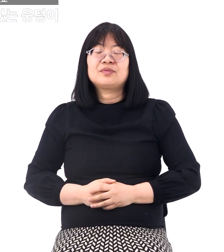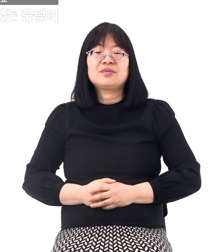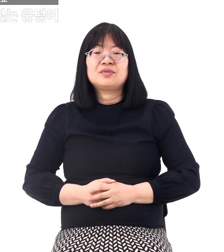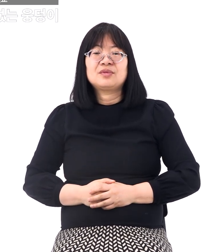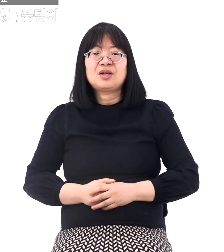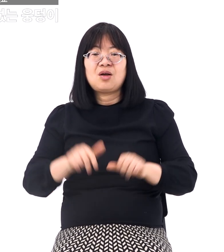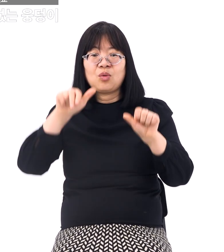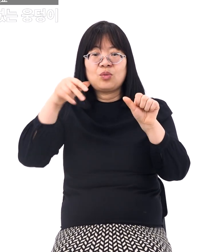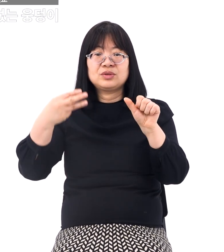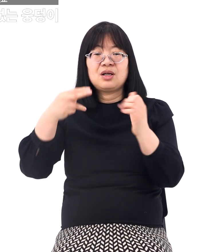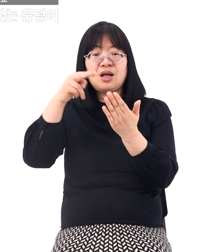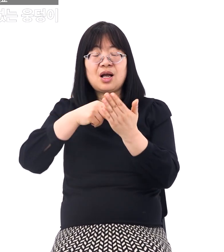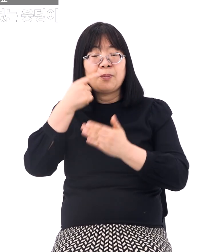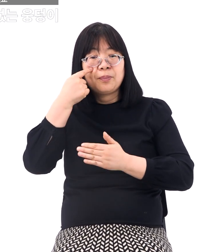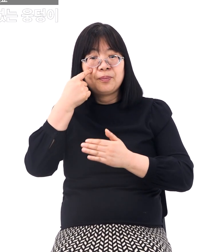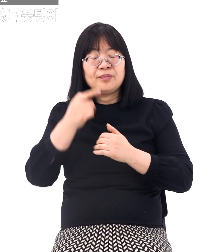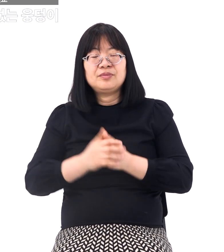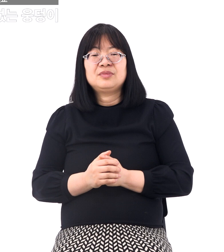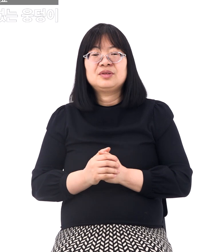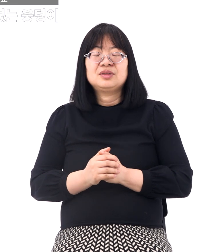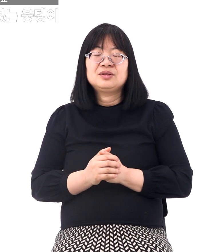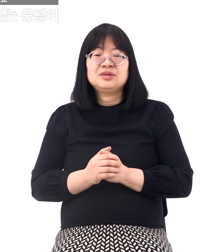그런데 5절을 한번 들어갑니다.